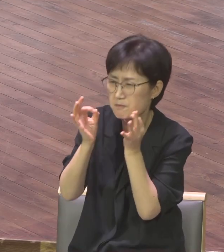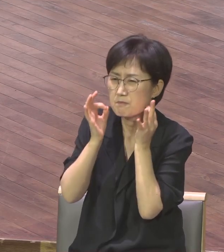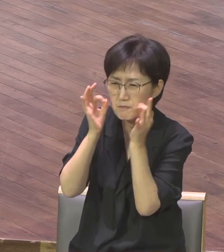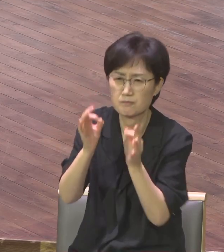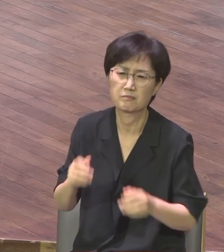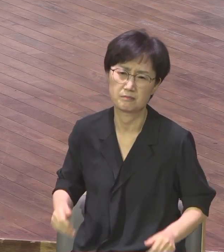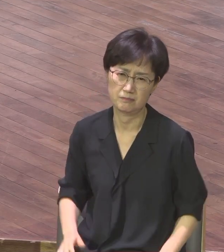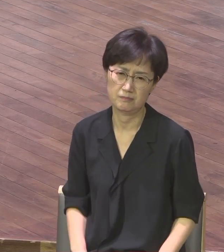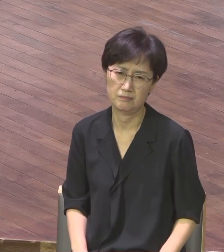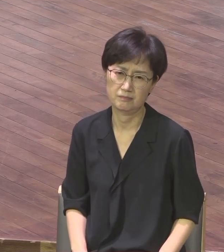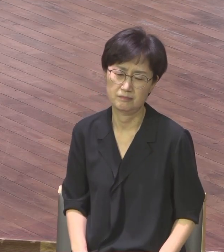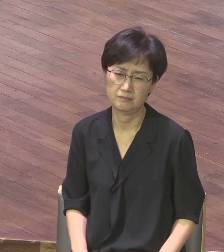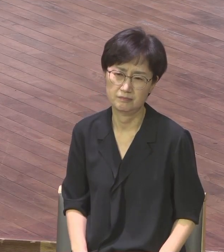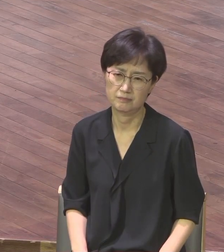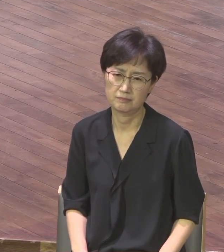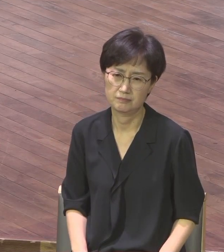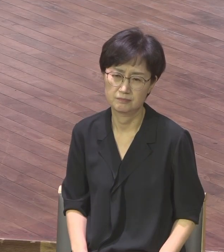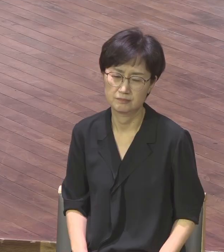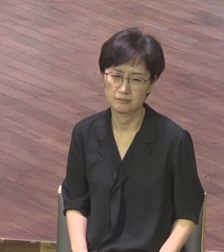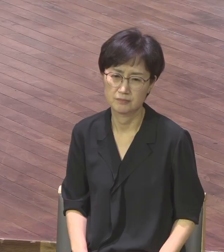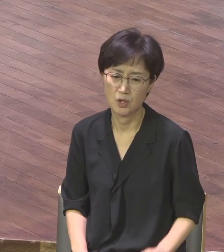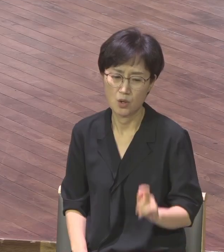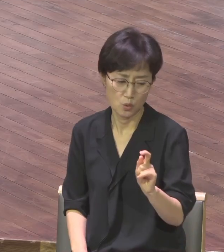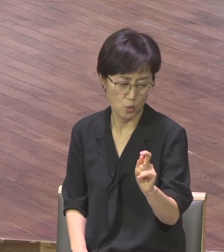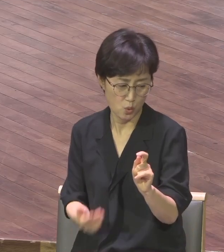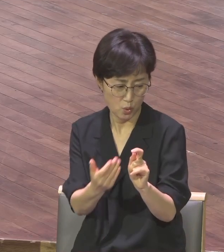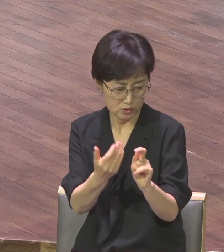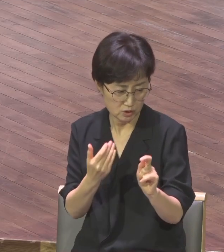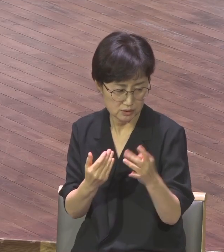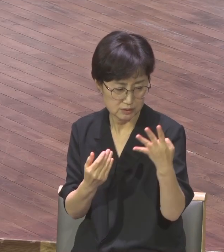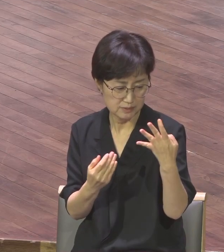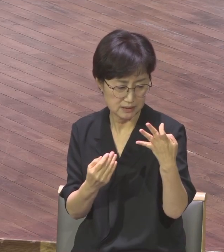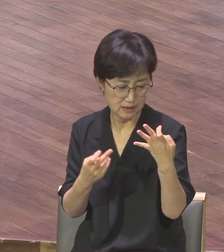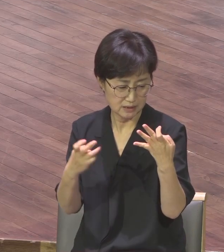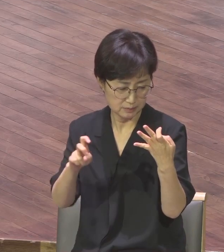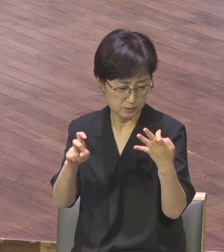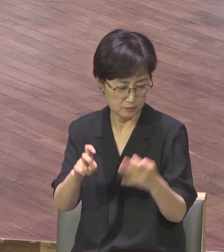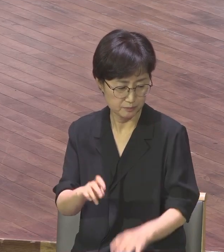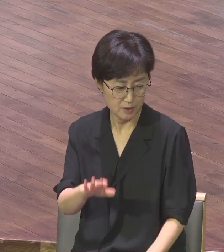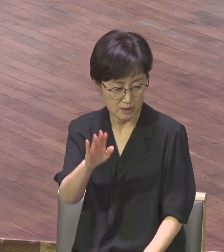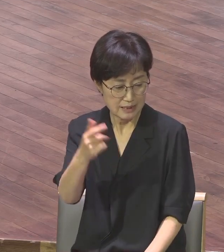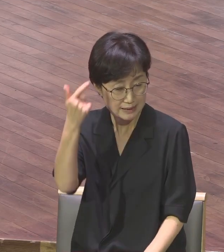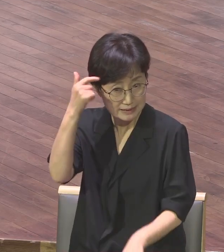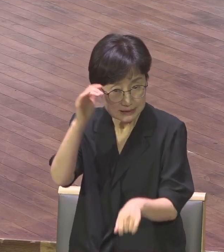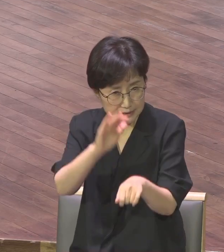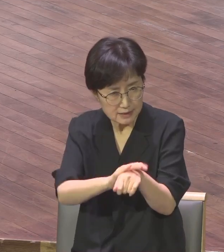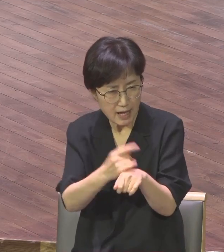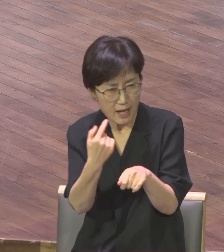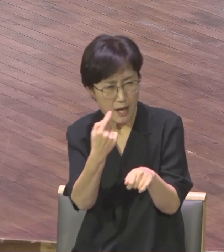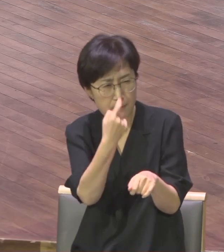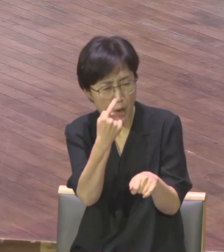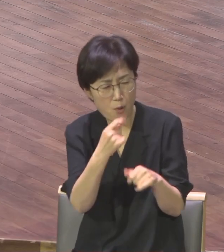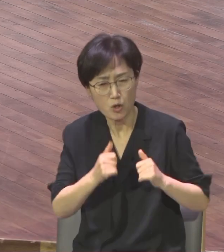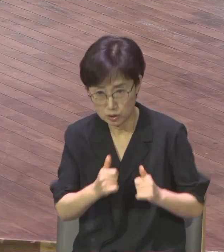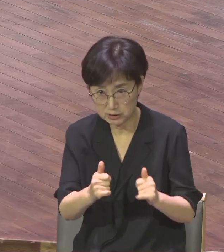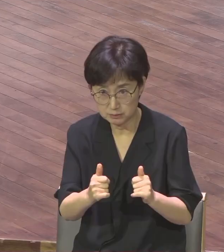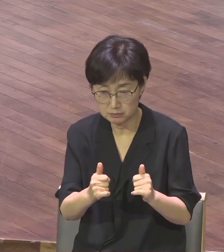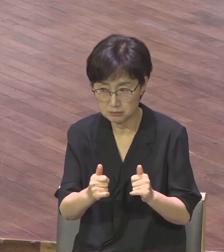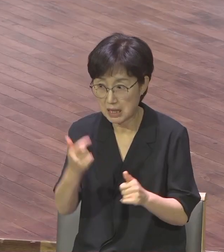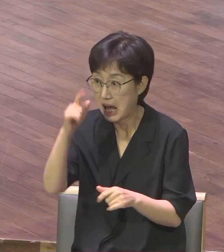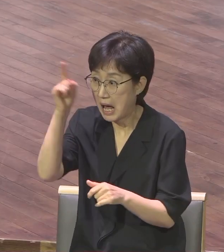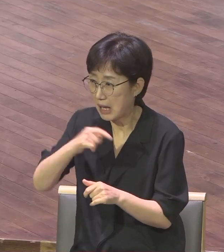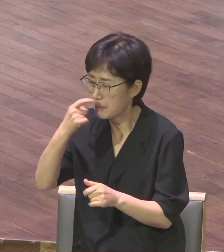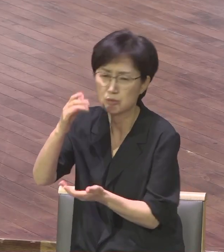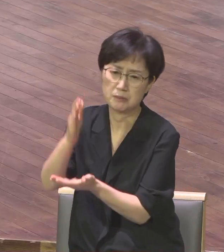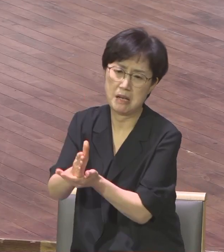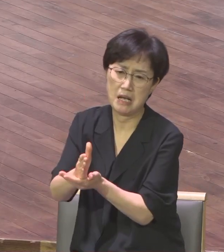고린도전서 14장 6절에 형제들아 지혜에는 아이가 되지 말고 악에는 어린아이가 되라. 지혜에는 장성한 사람이